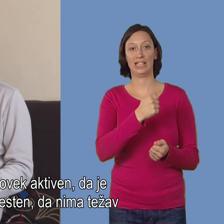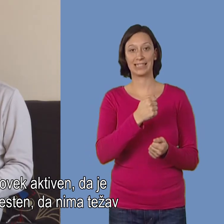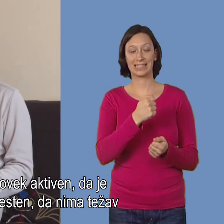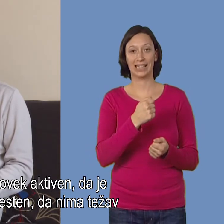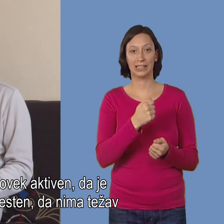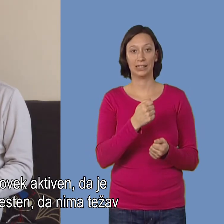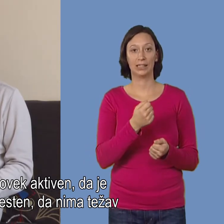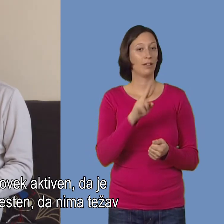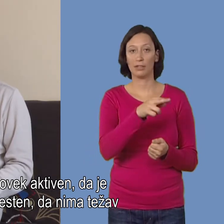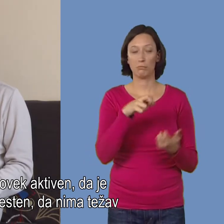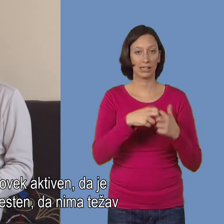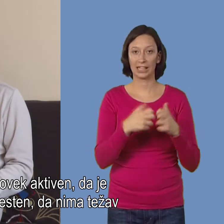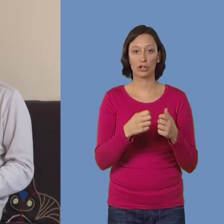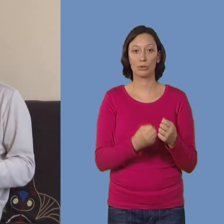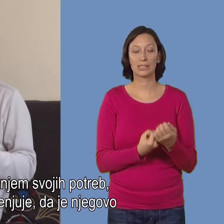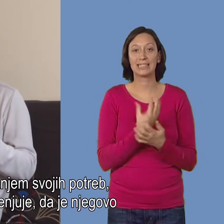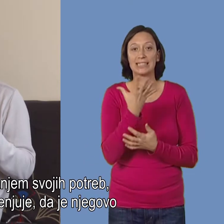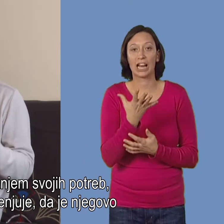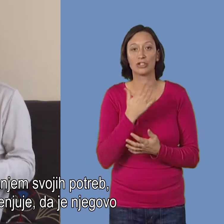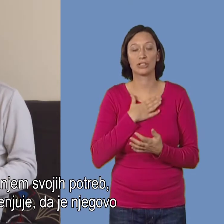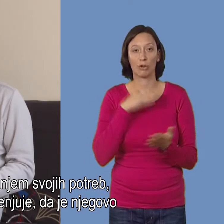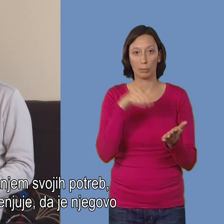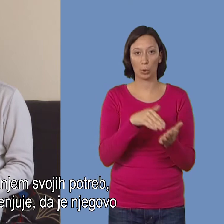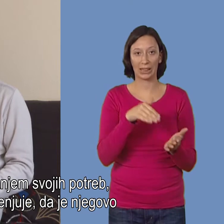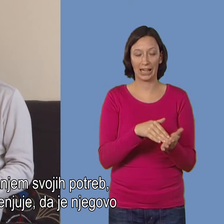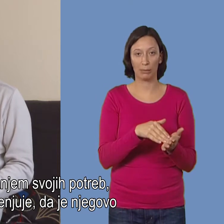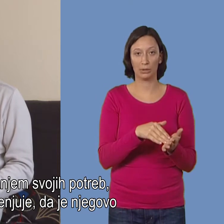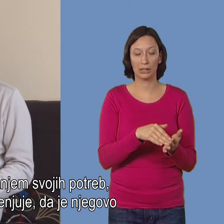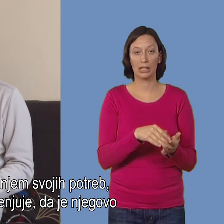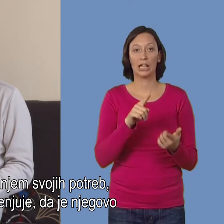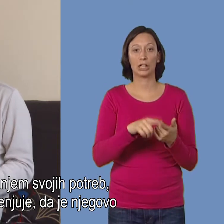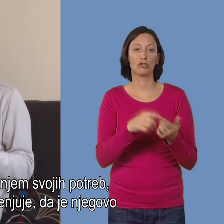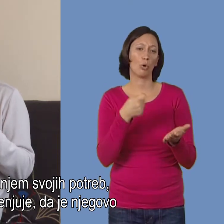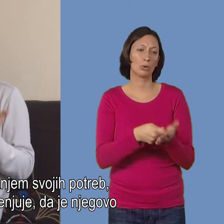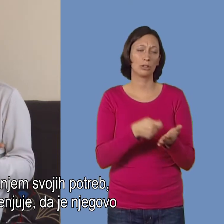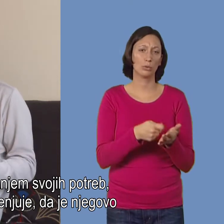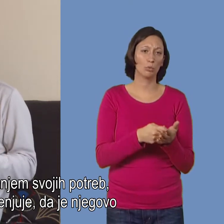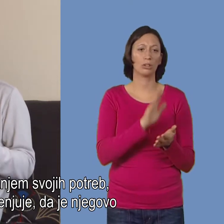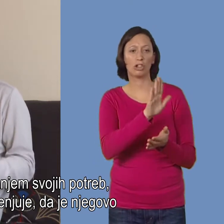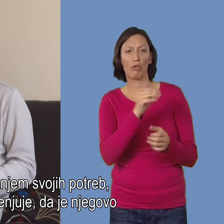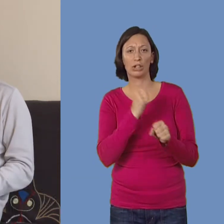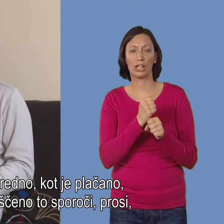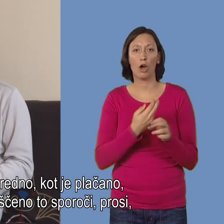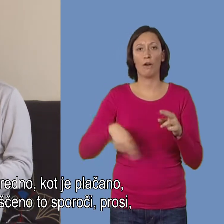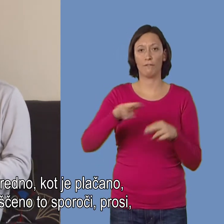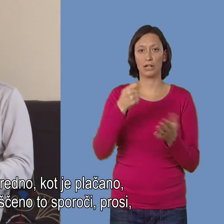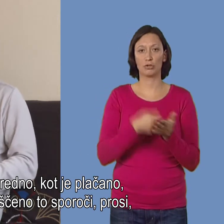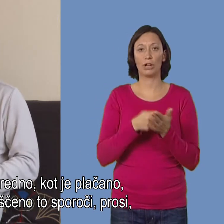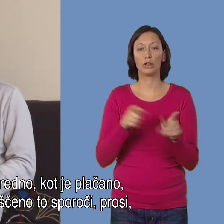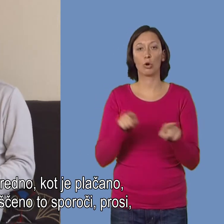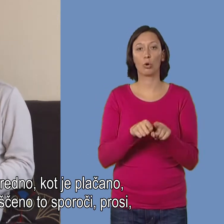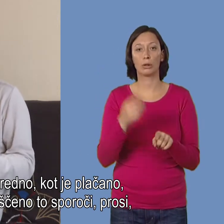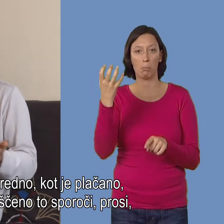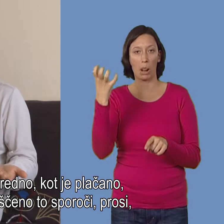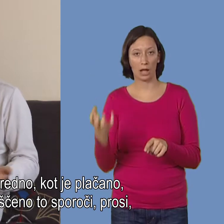samozavesten, da nima težav z izražanjem svojih potreb, da če ocenjuje, da je njegovo delo več vredno, kot